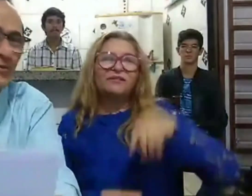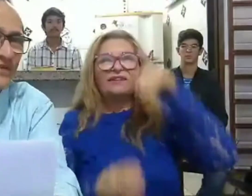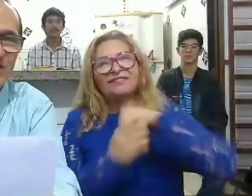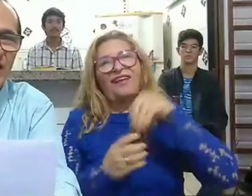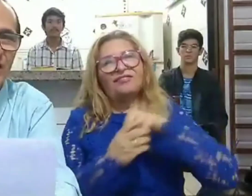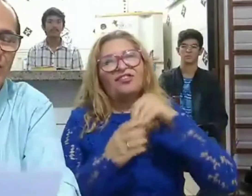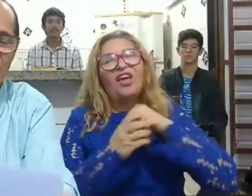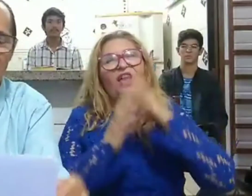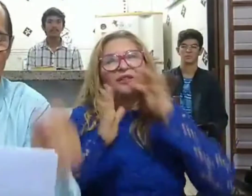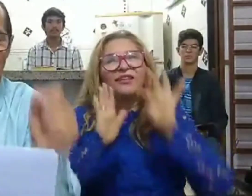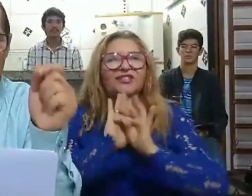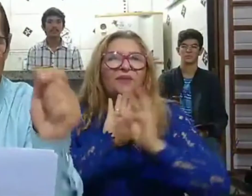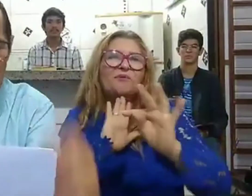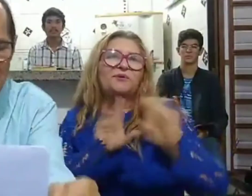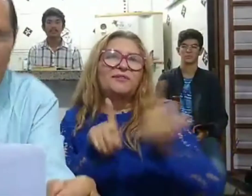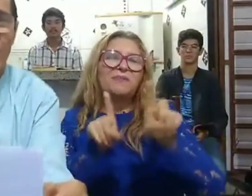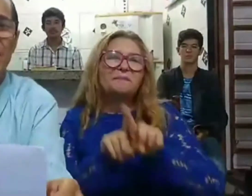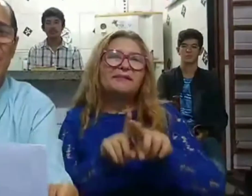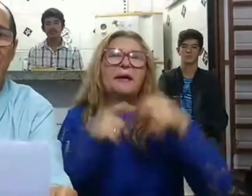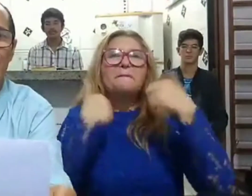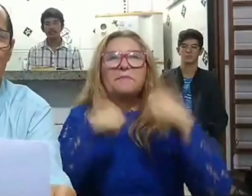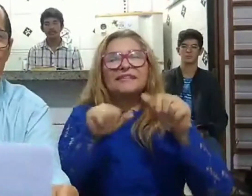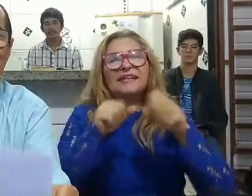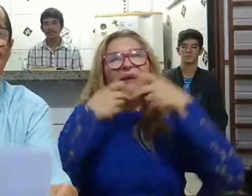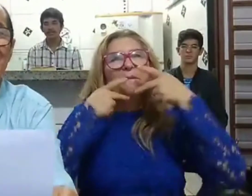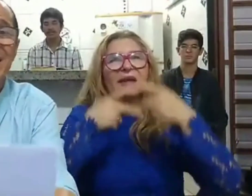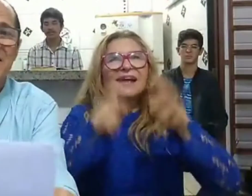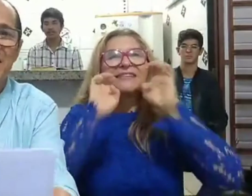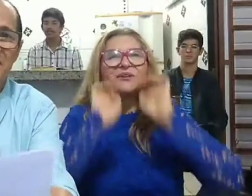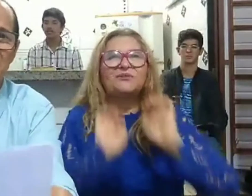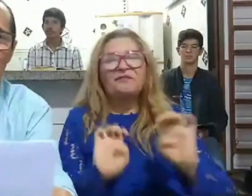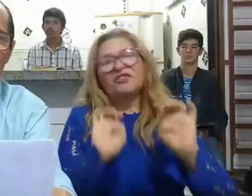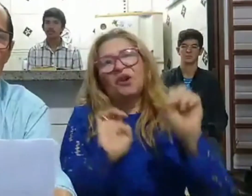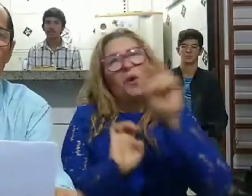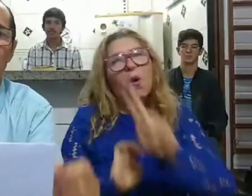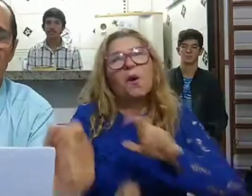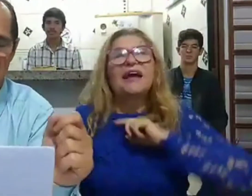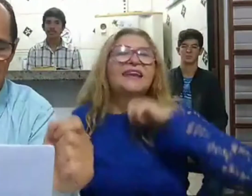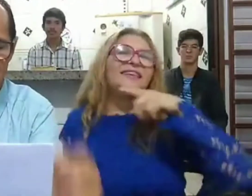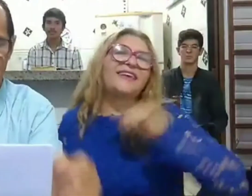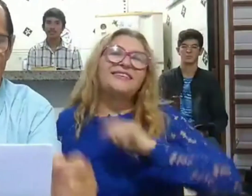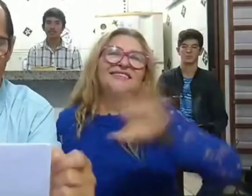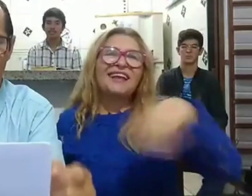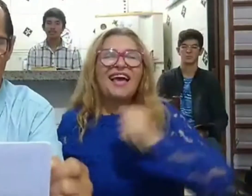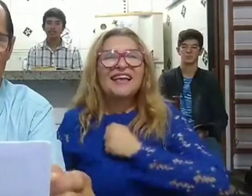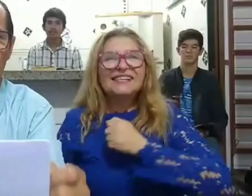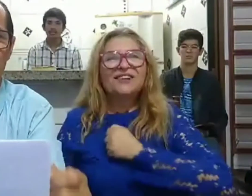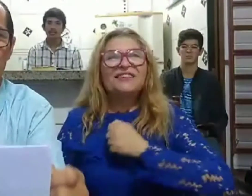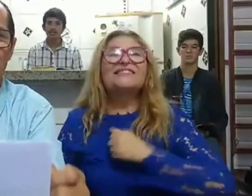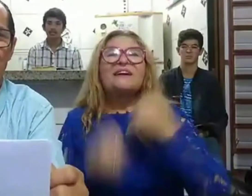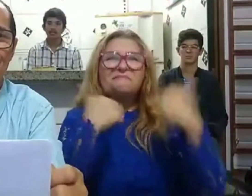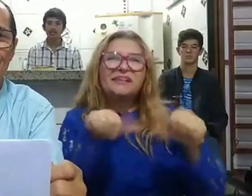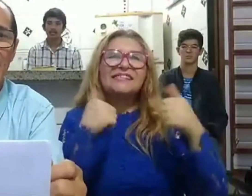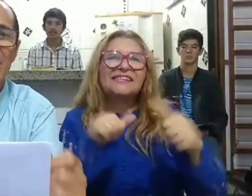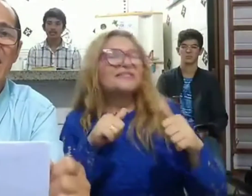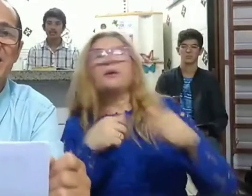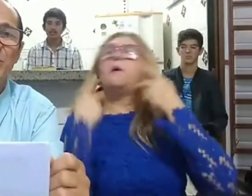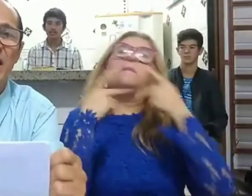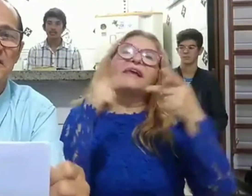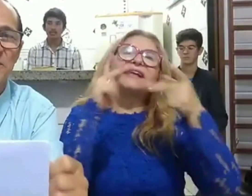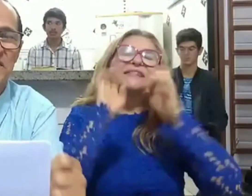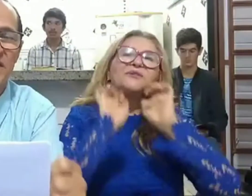sem o evangelho, sem a pregação do evangelho, ninguém será salvo. É necessária a pregação do evangelho. E